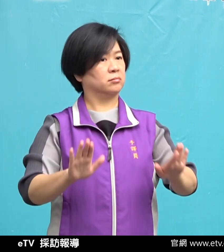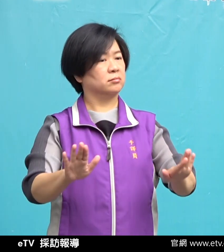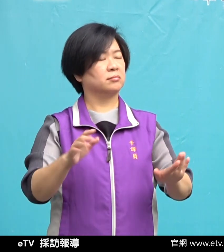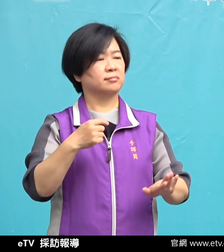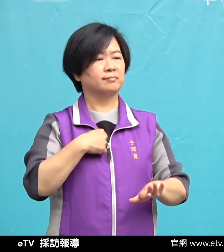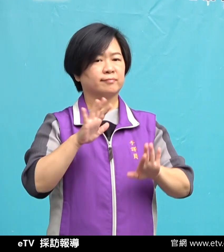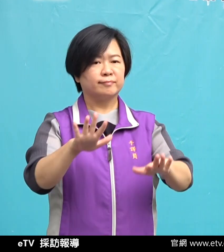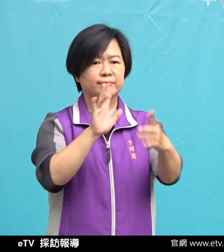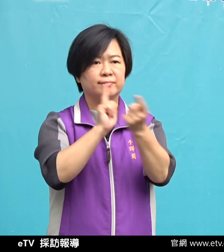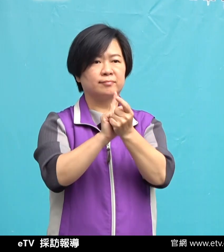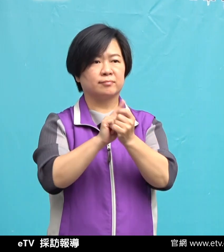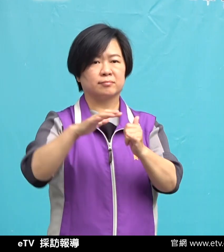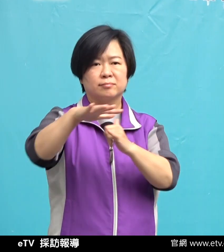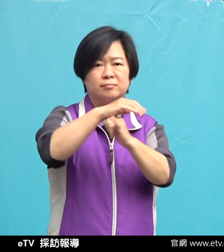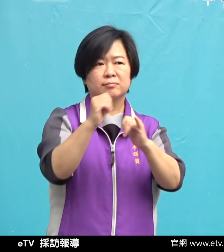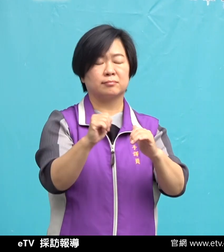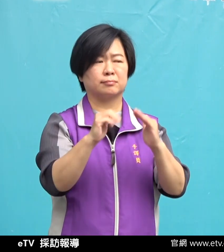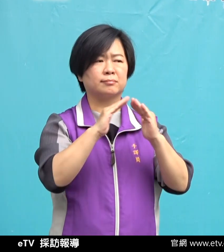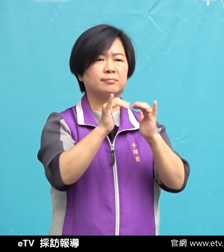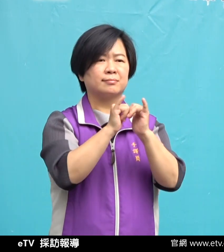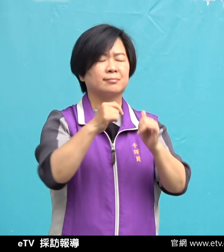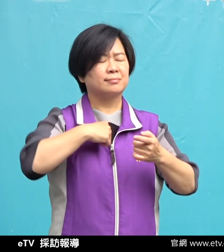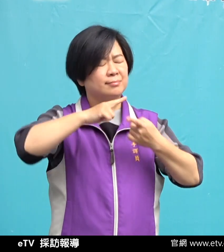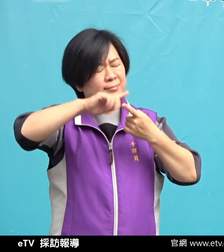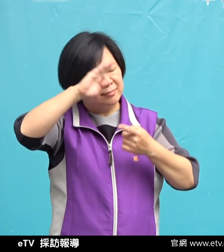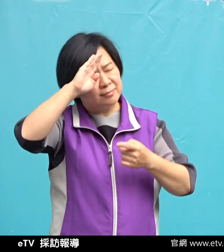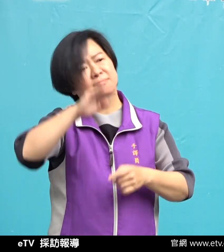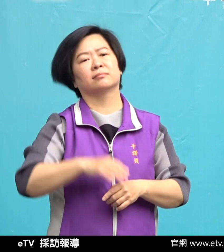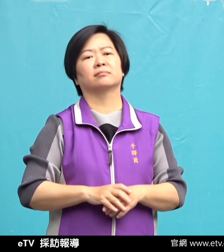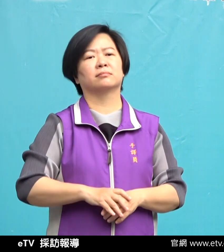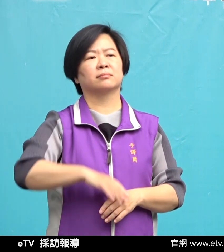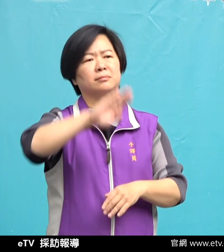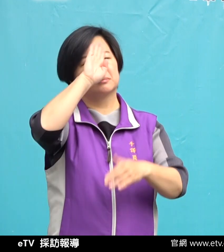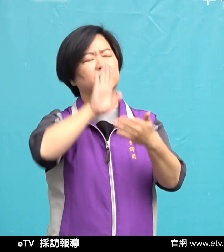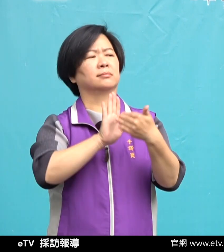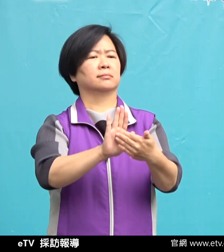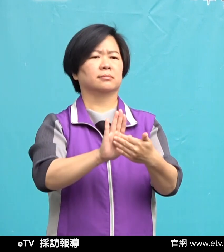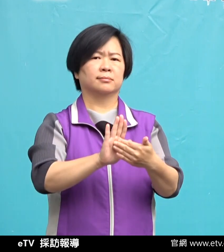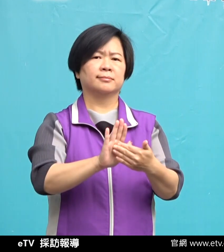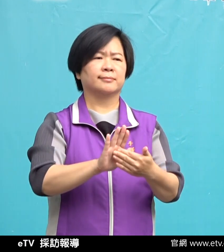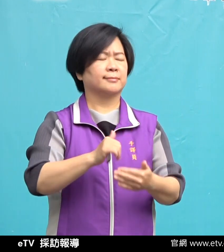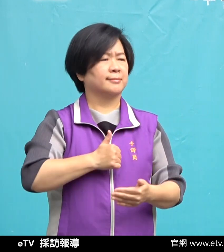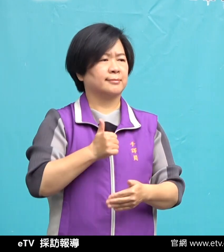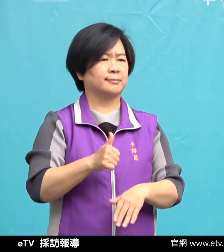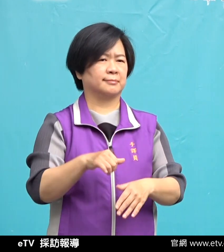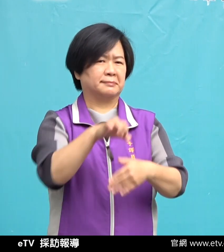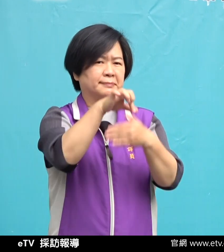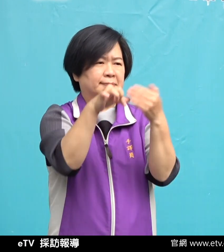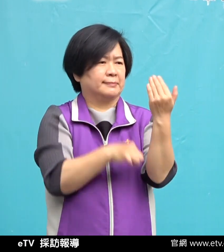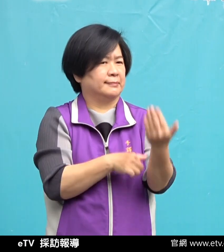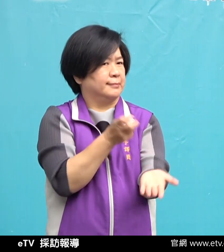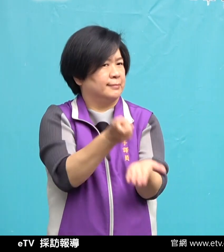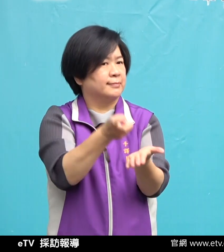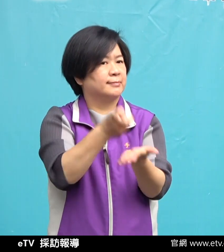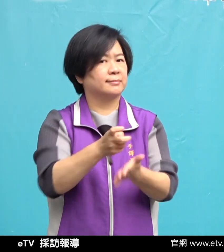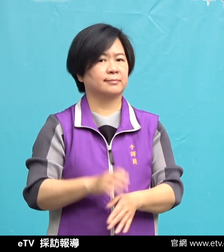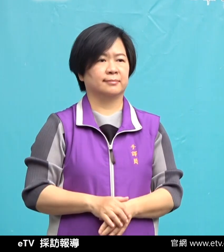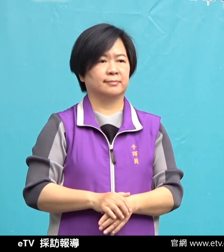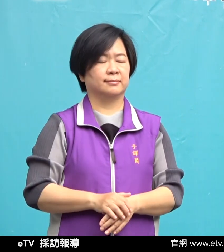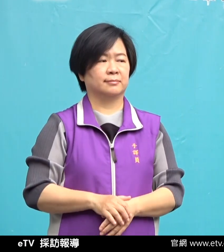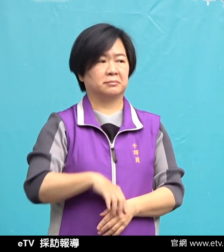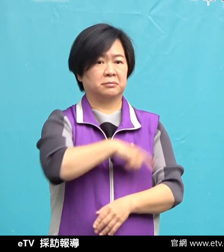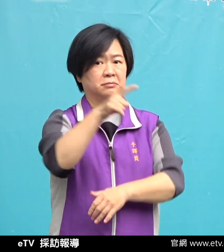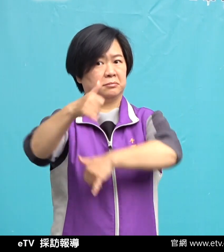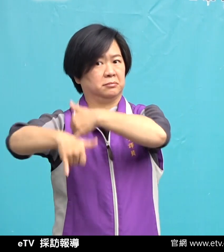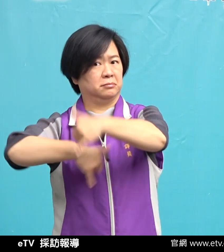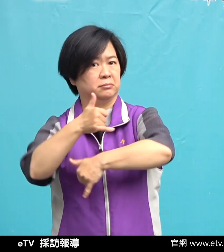民市民表达我们的歉意，为了防疫，其实我们做了一些的规定，让大家生活或